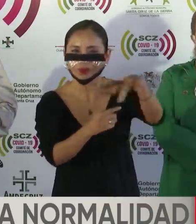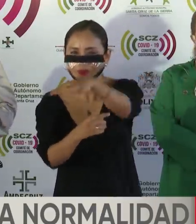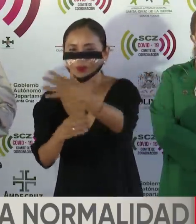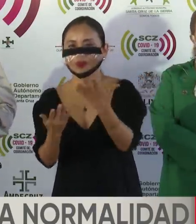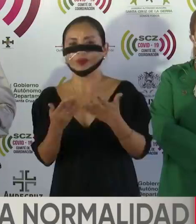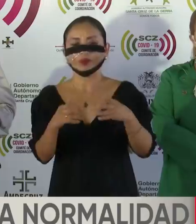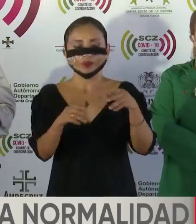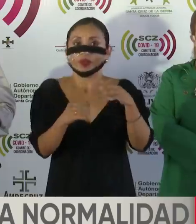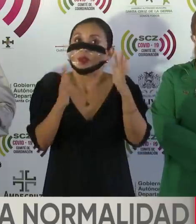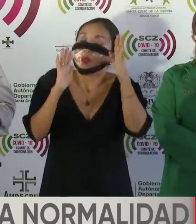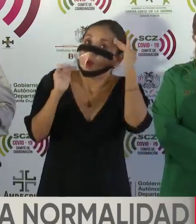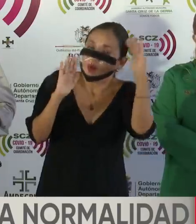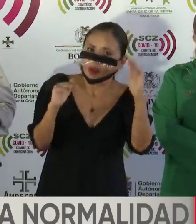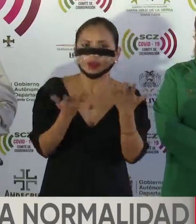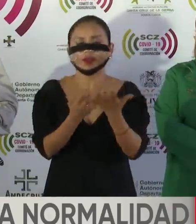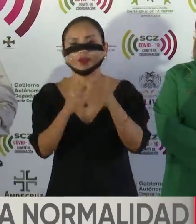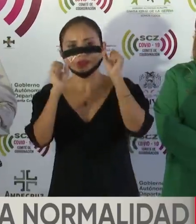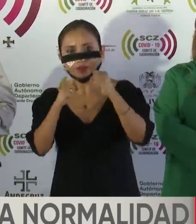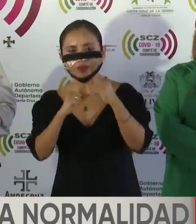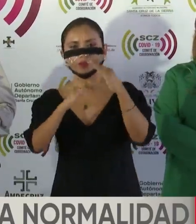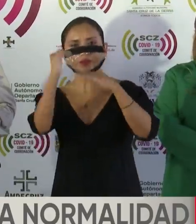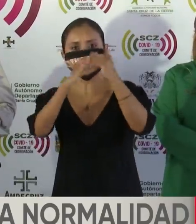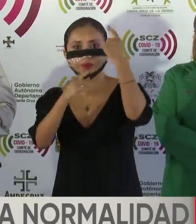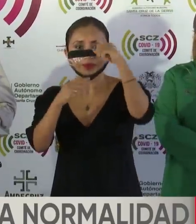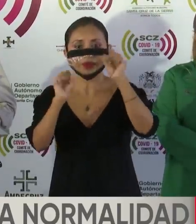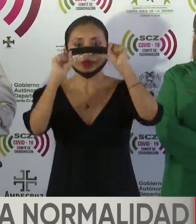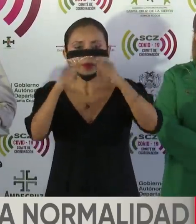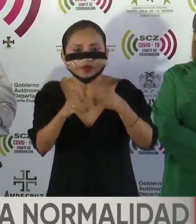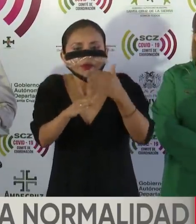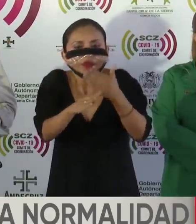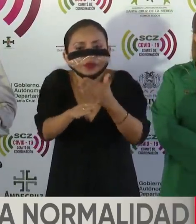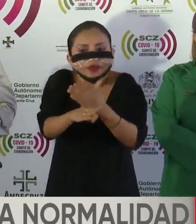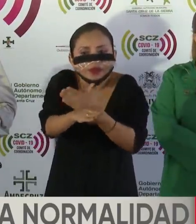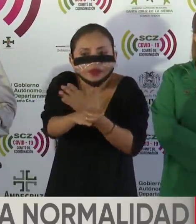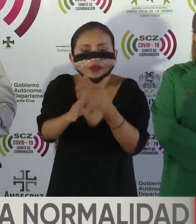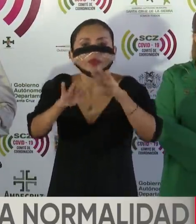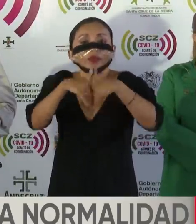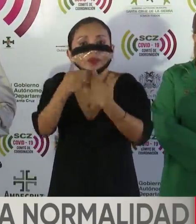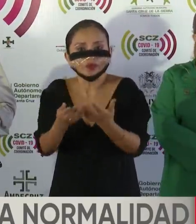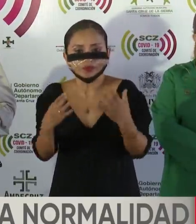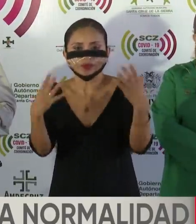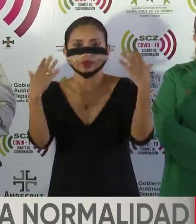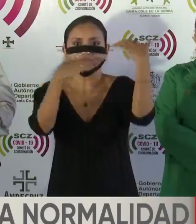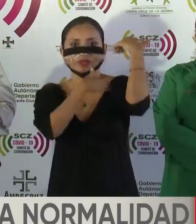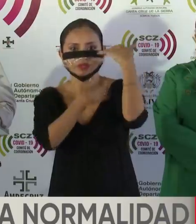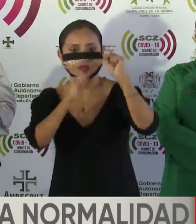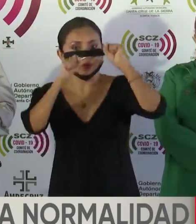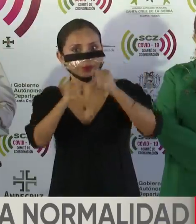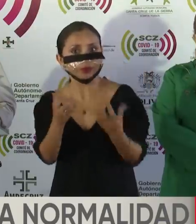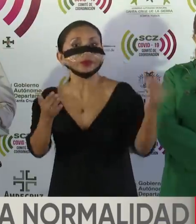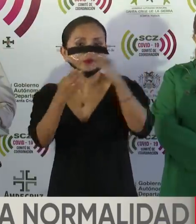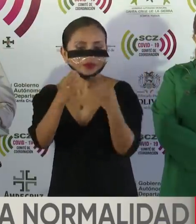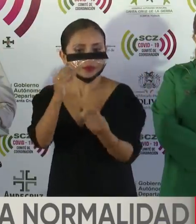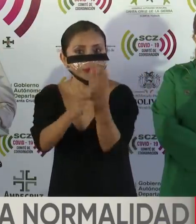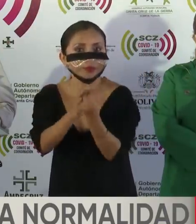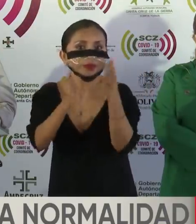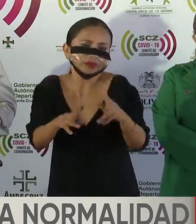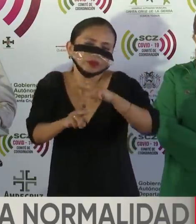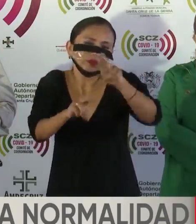y esperamos construir un consenso para recuperar progresivamente la vitalidad de Santa Cruz. Hace una semana le